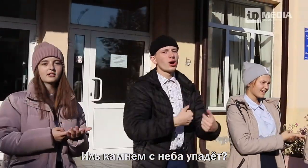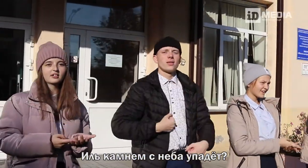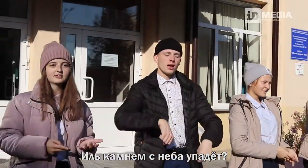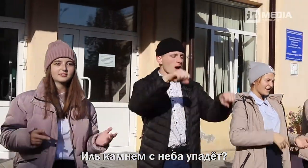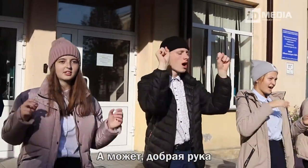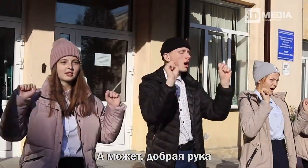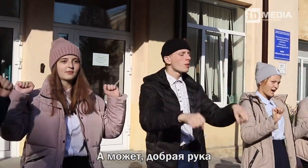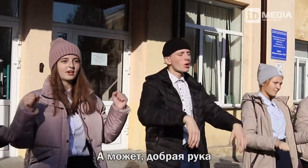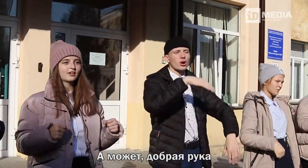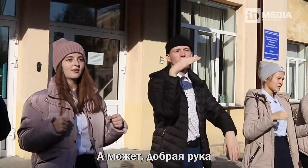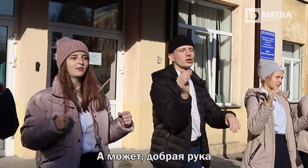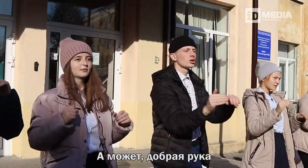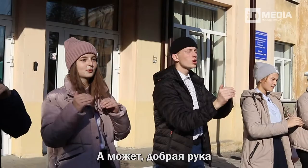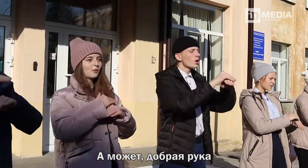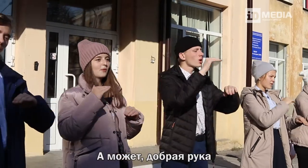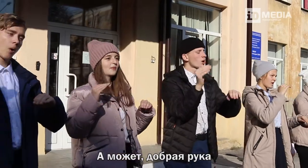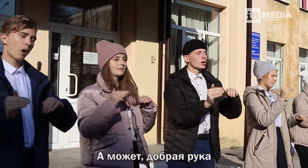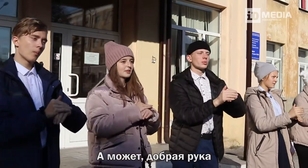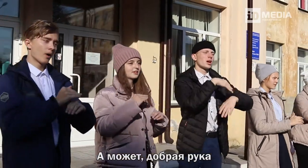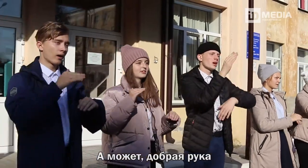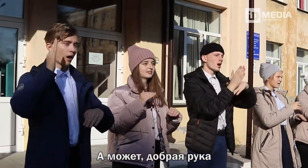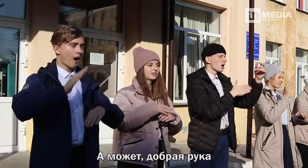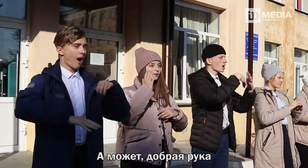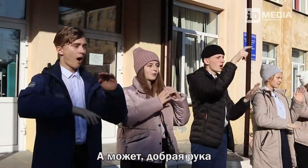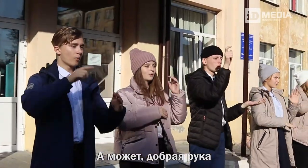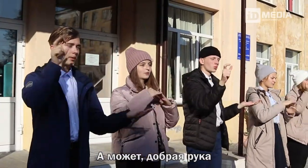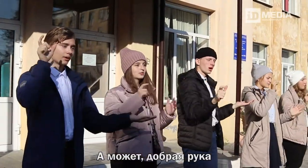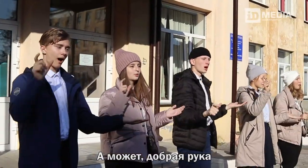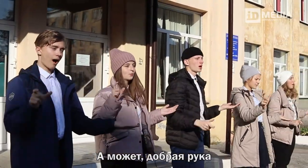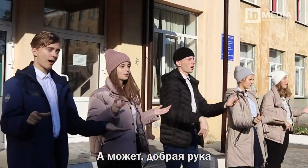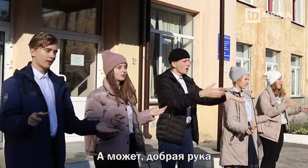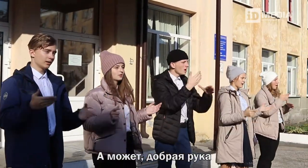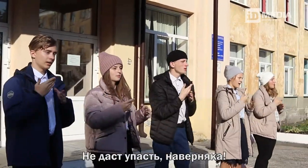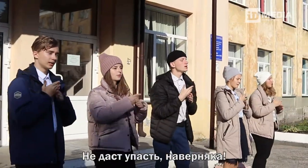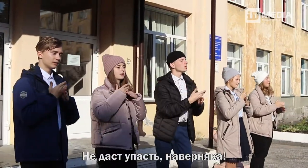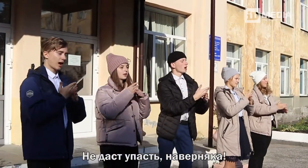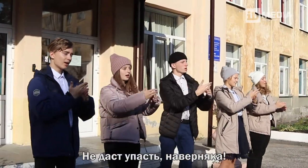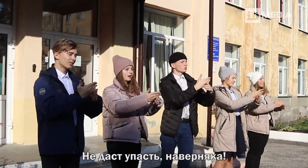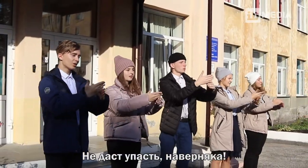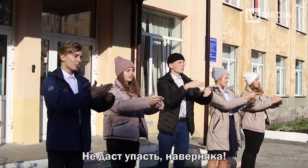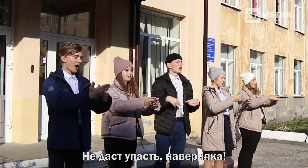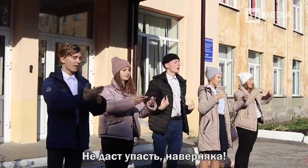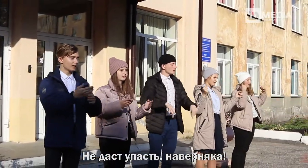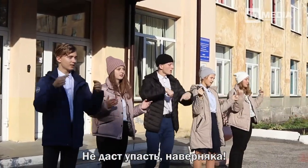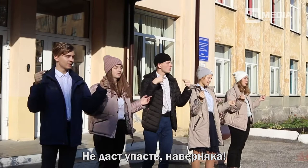упадет. А может, добрая рука не даст